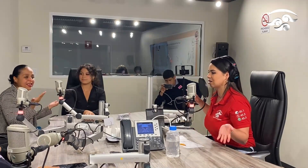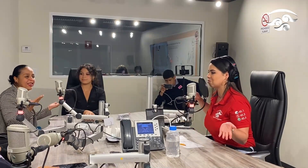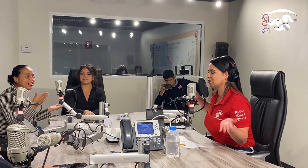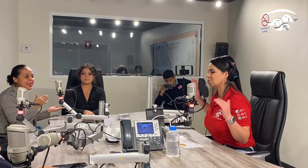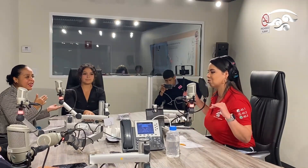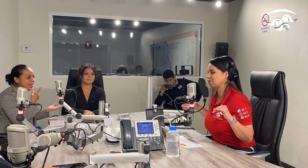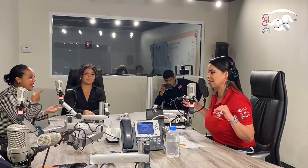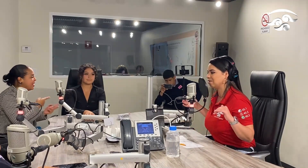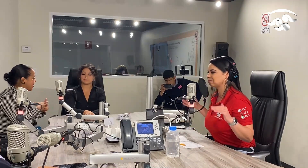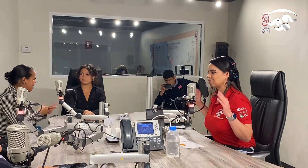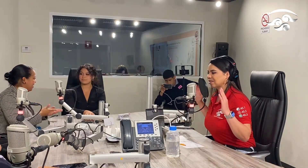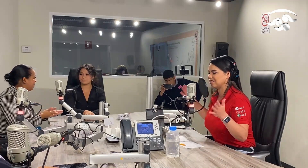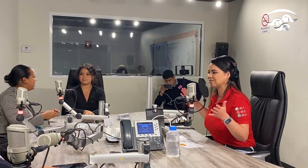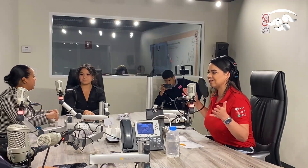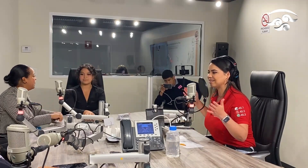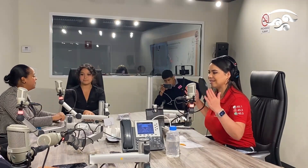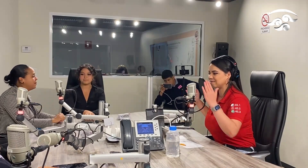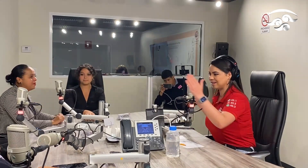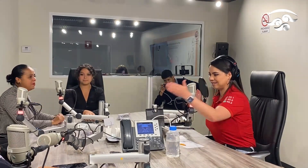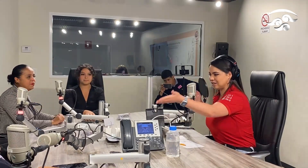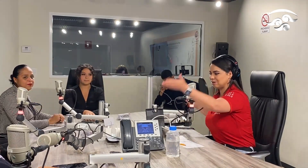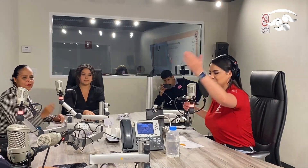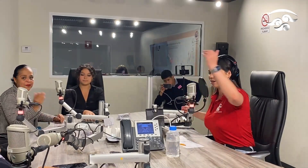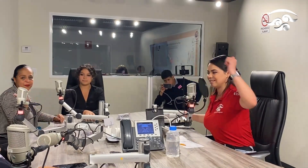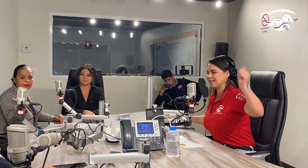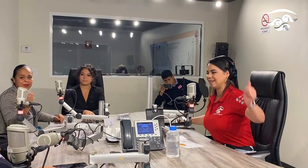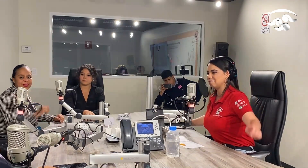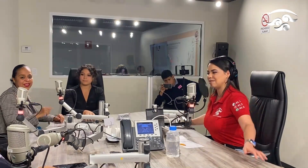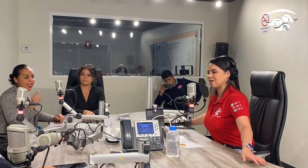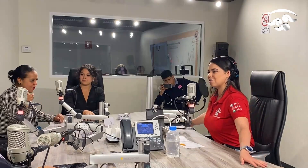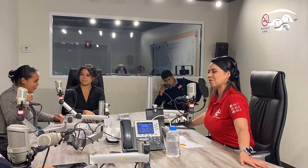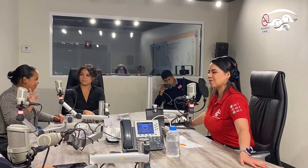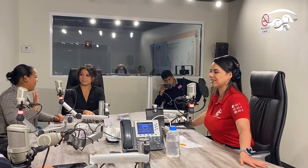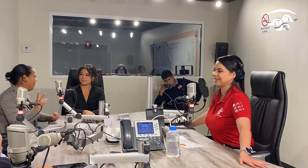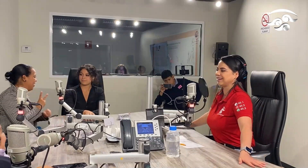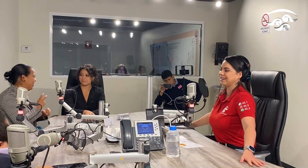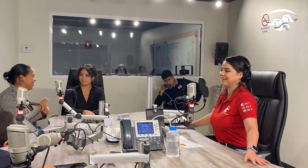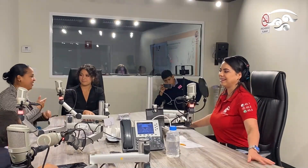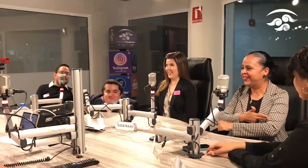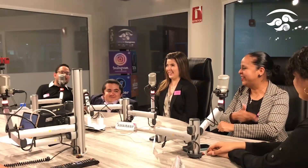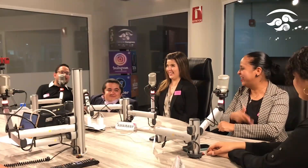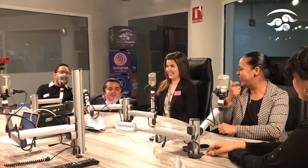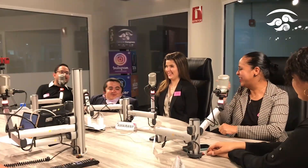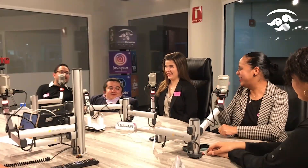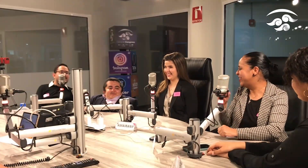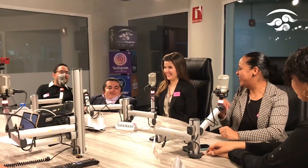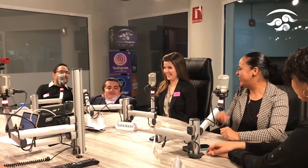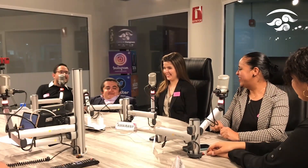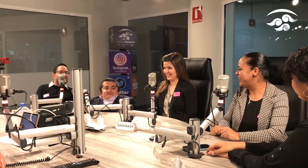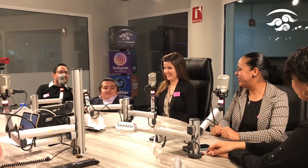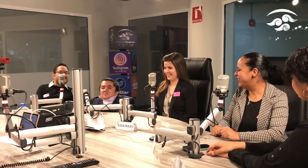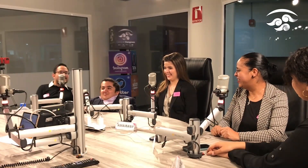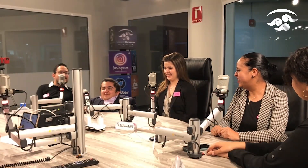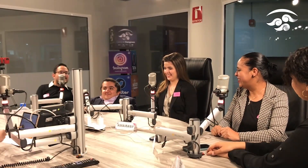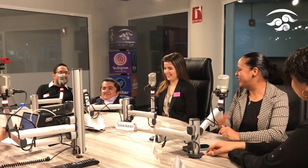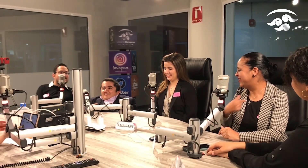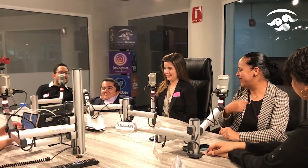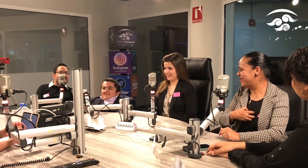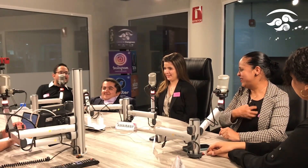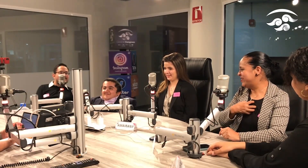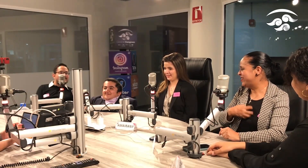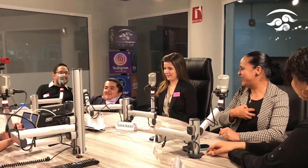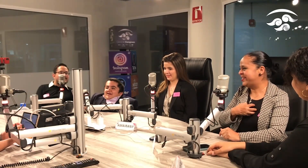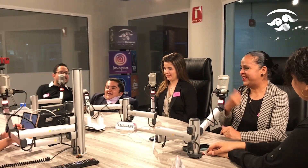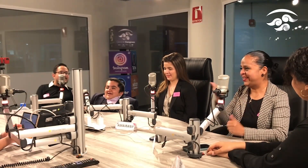qué cosa, una u otra, ¿vale? Entonces, a ver, Yeshua, tú que eres el invitado de honor. No, la verdad es que estoy muy contento de que